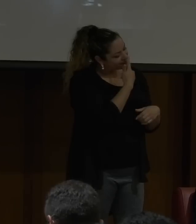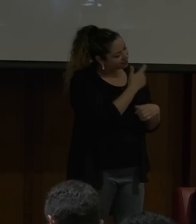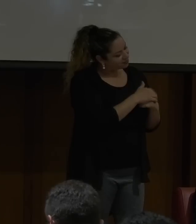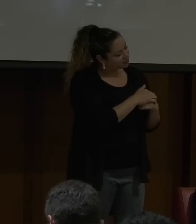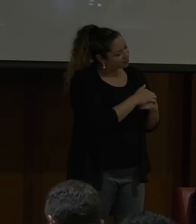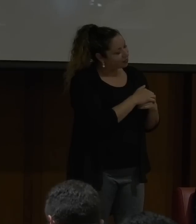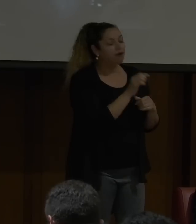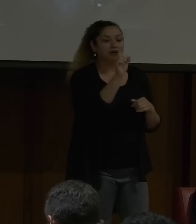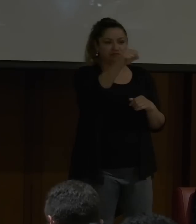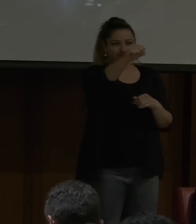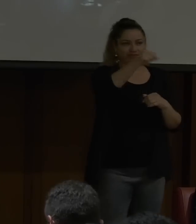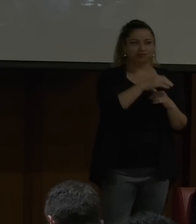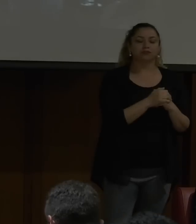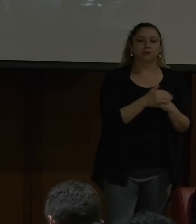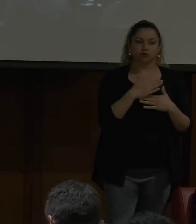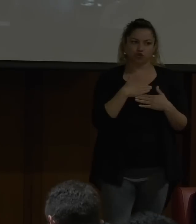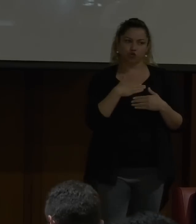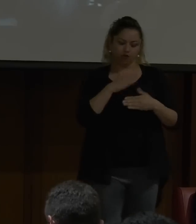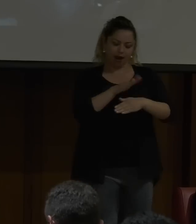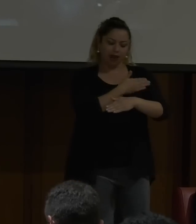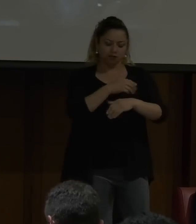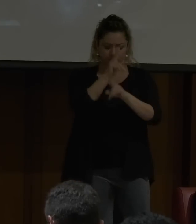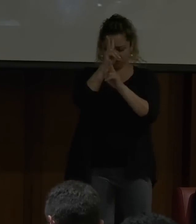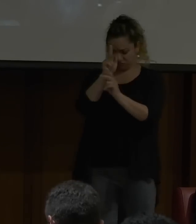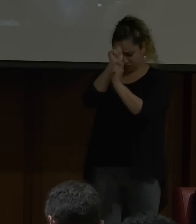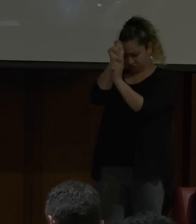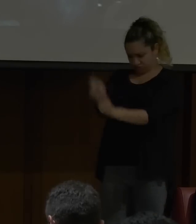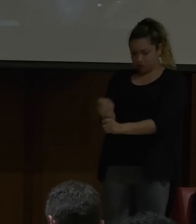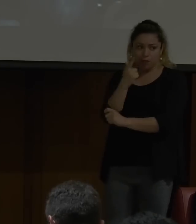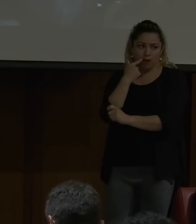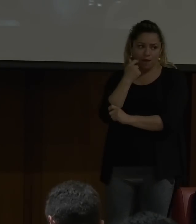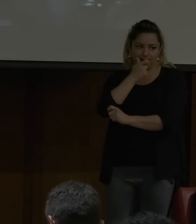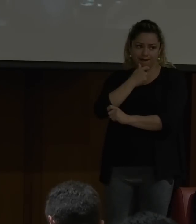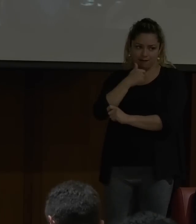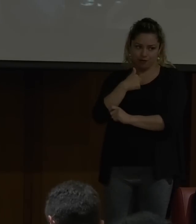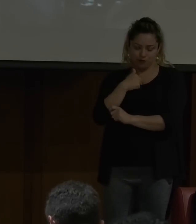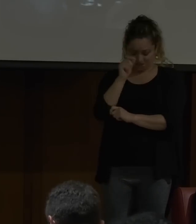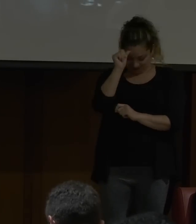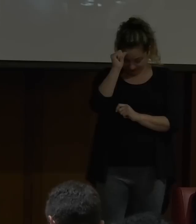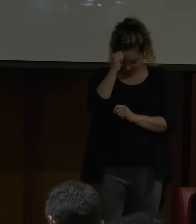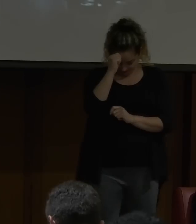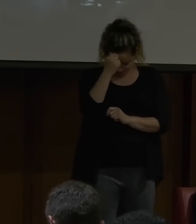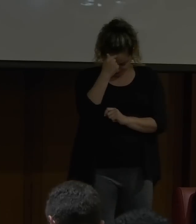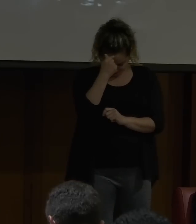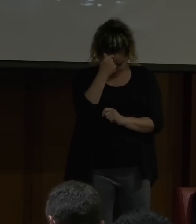Camilo Namén hizo una canción, homenaje a Leandro Díaz, y a ver si me acuerdo.